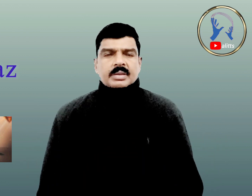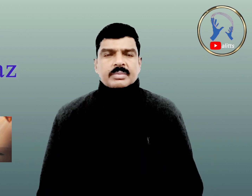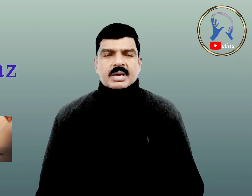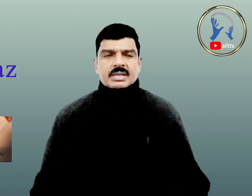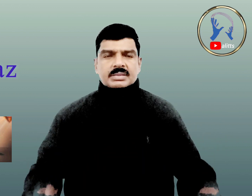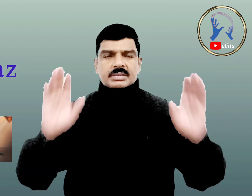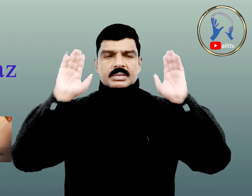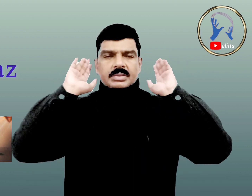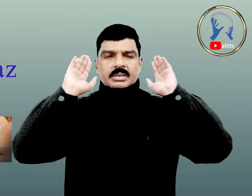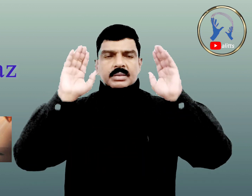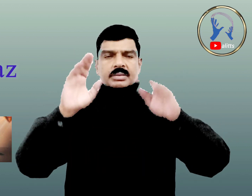نماز۔